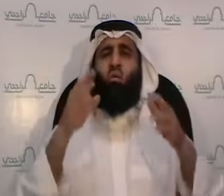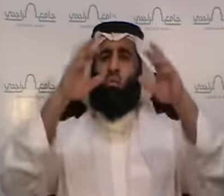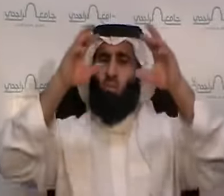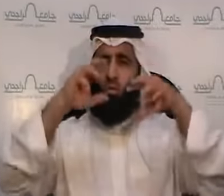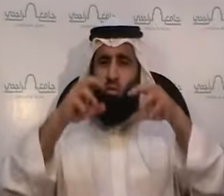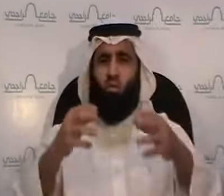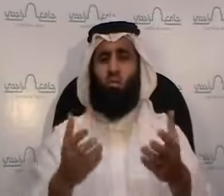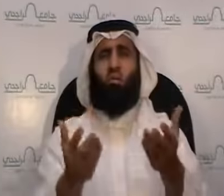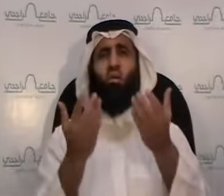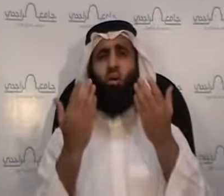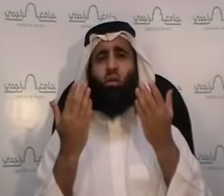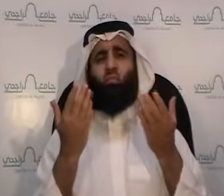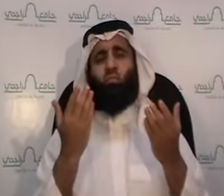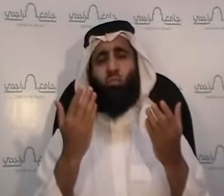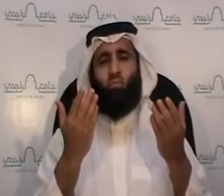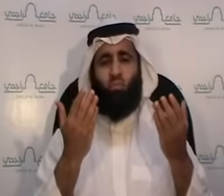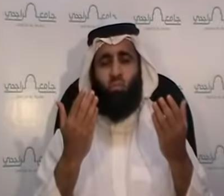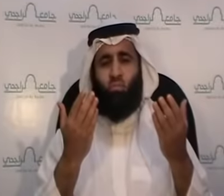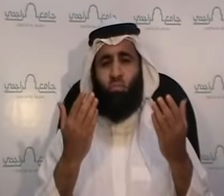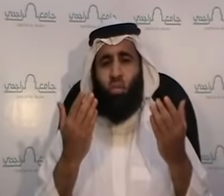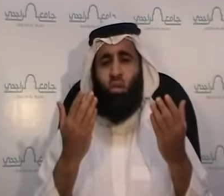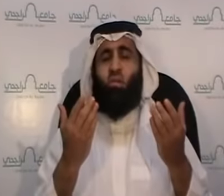واغننا، اللهم اسقنا واغننا،